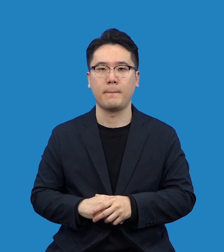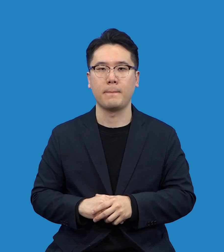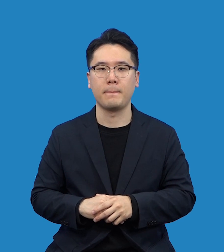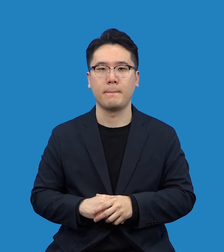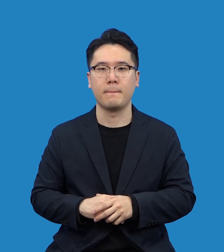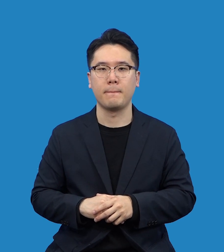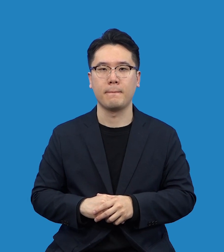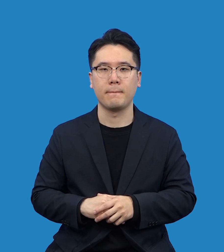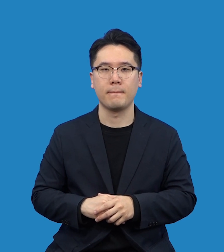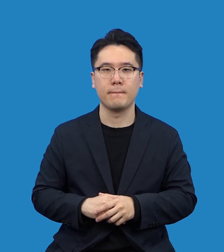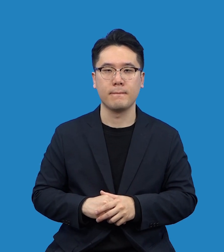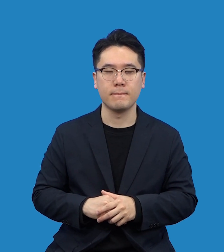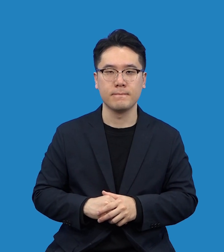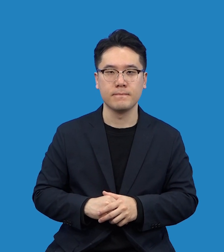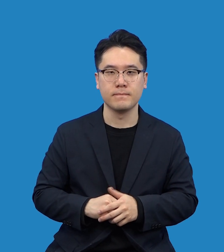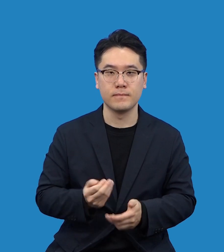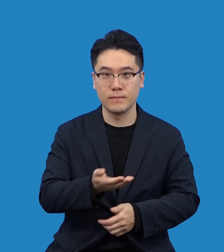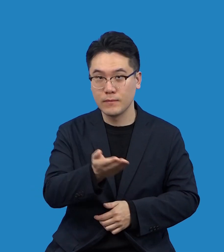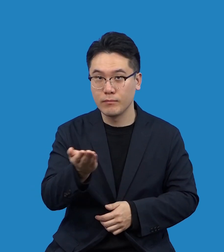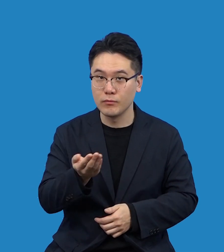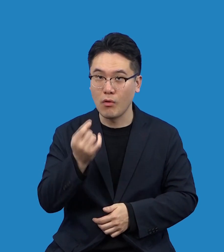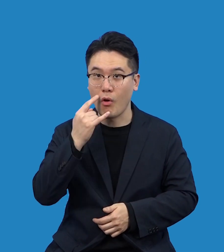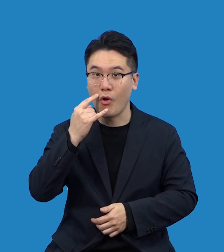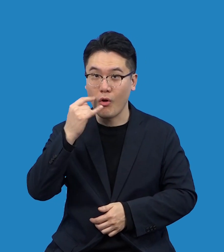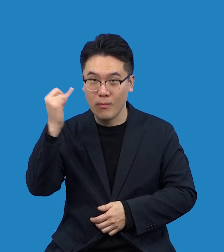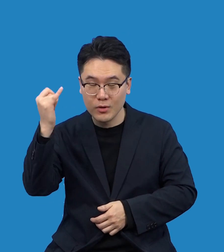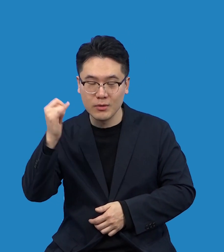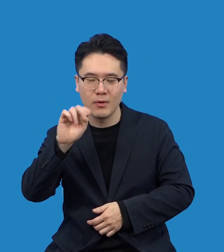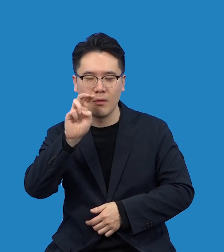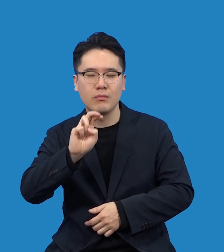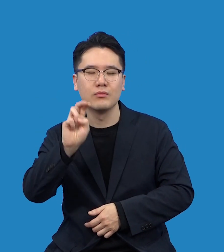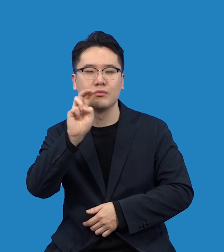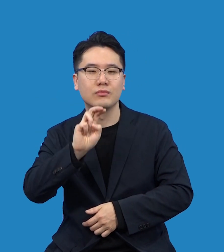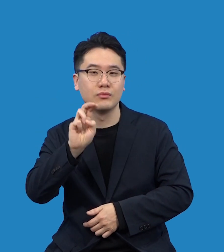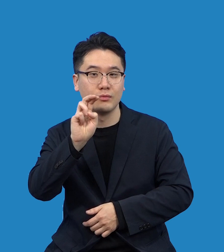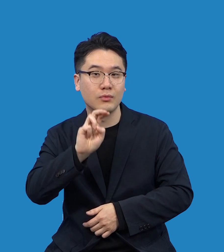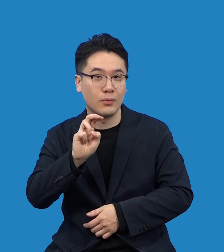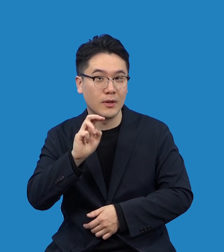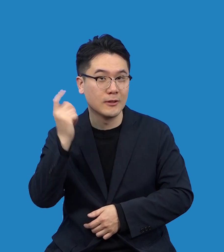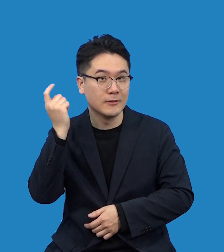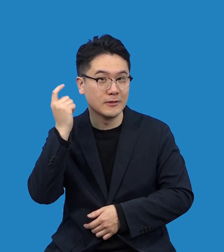여러분 어머님 부르시던 노래 기억합니까? 저도